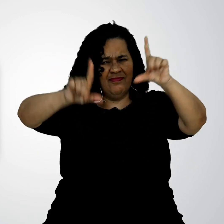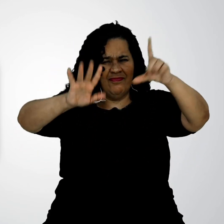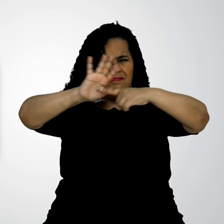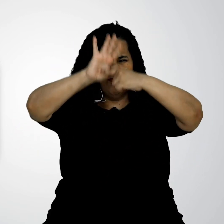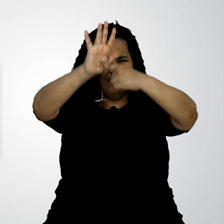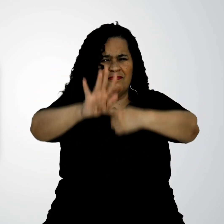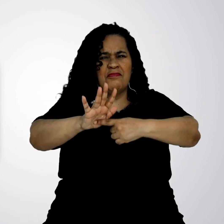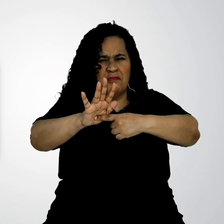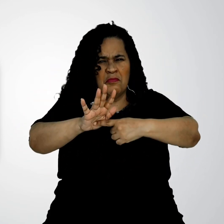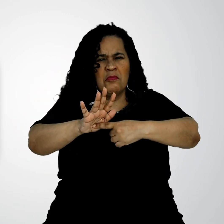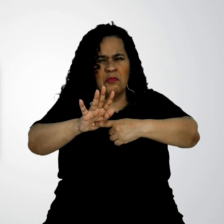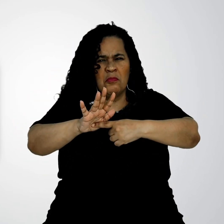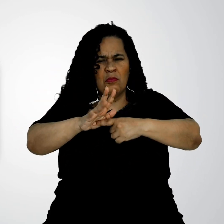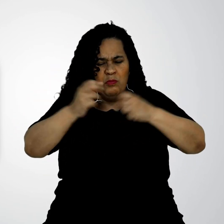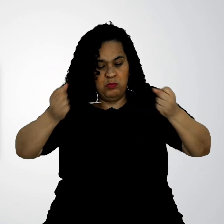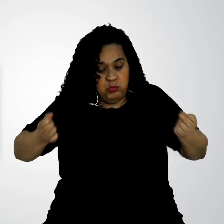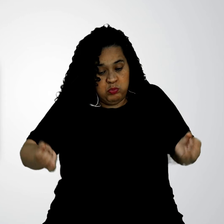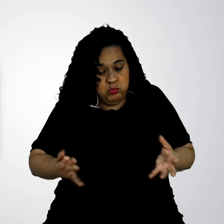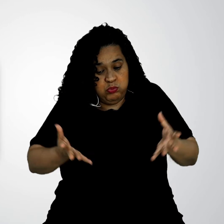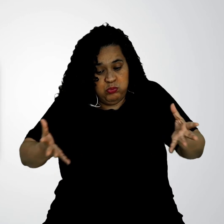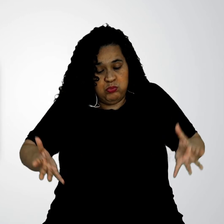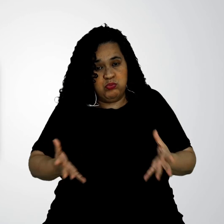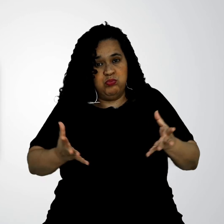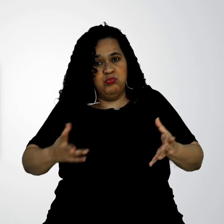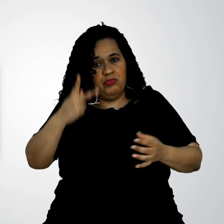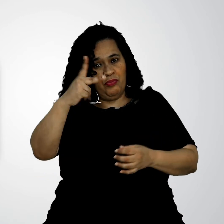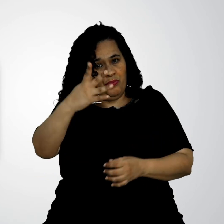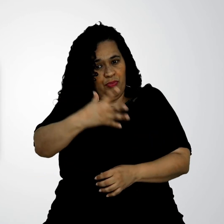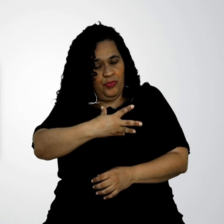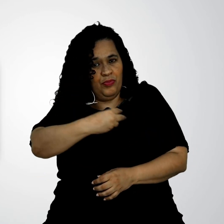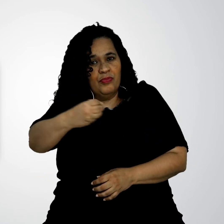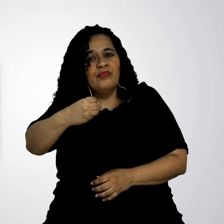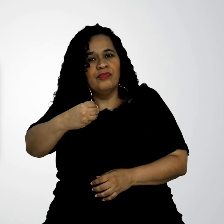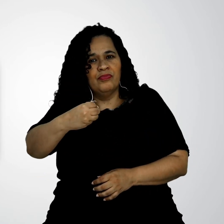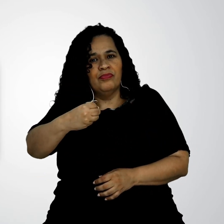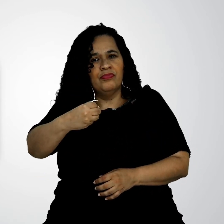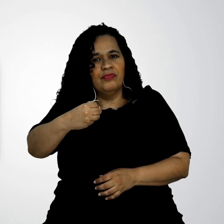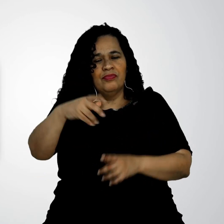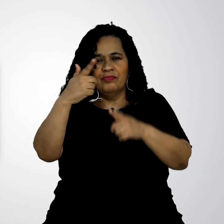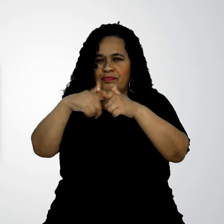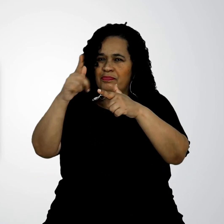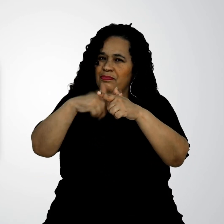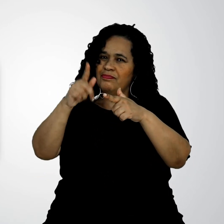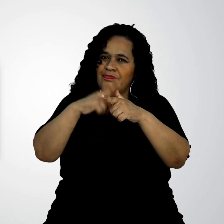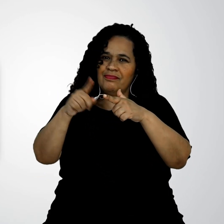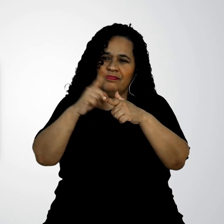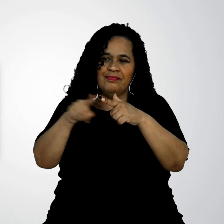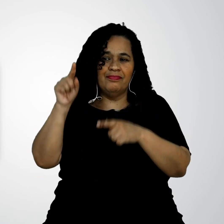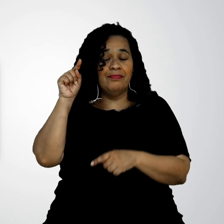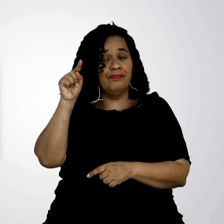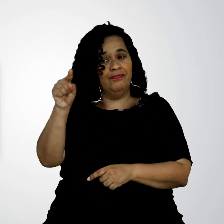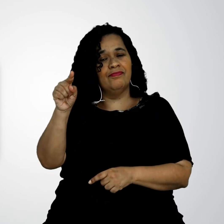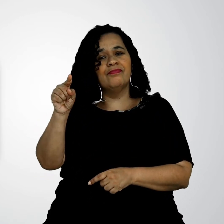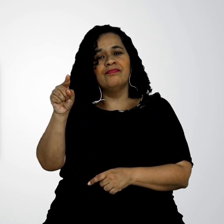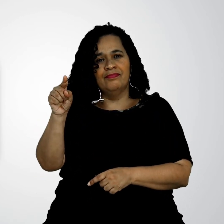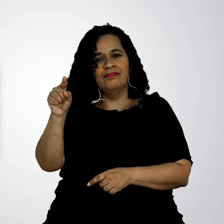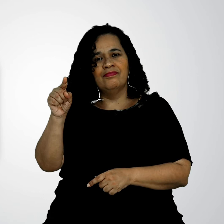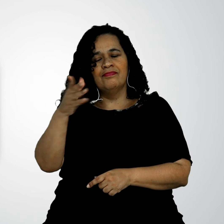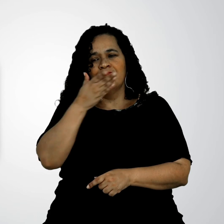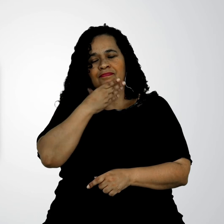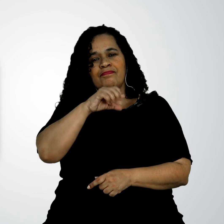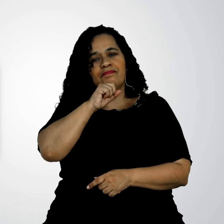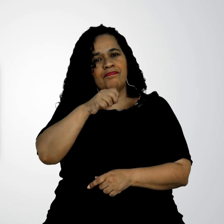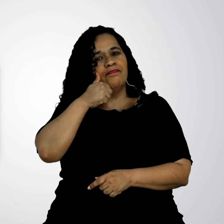e esses desenhos influenciam mais o seu filho do que você, o problema não são os desenhos, o problema é você. Isso aí. E isso,